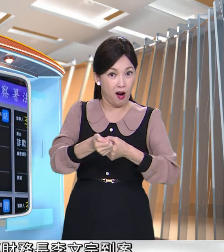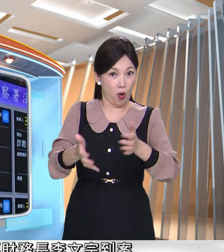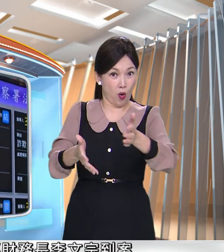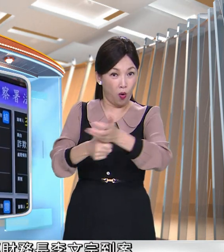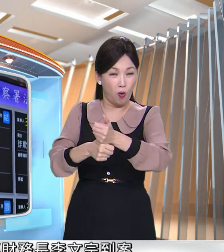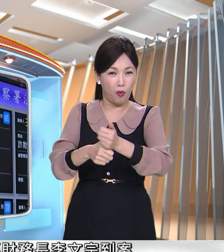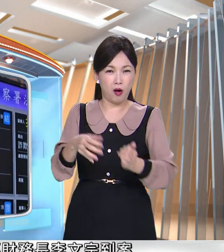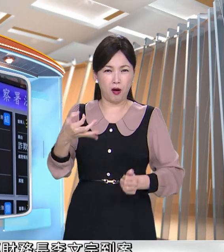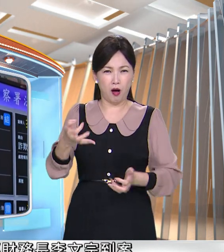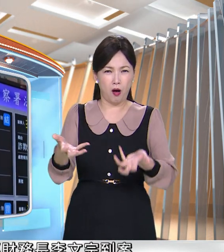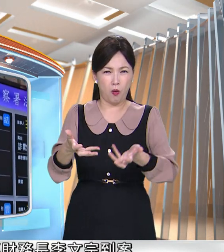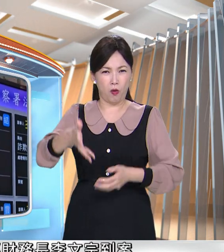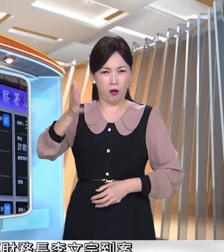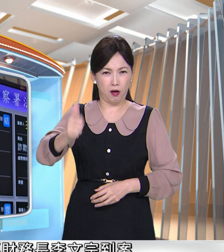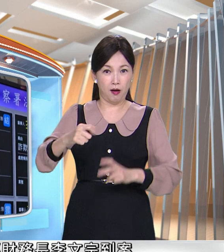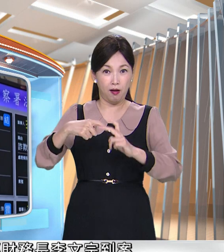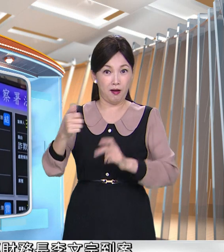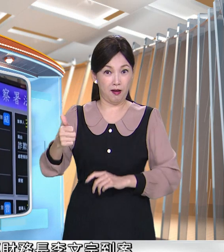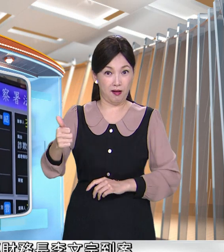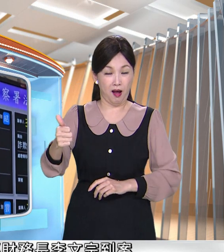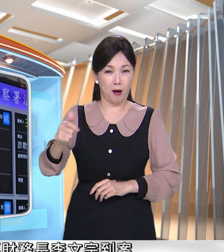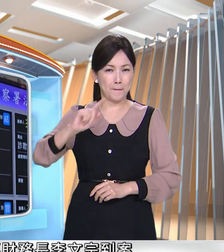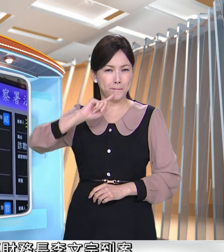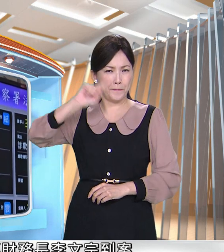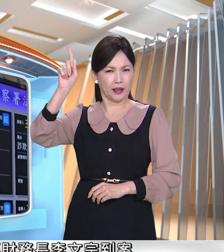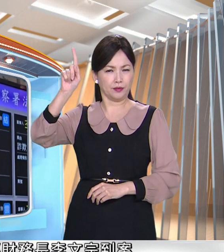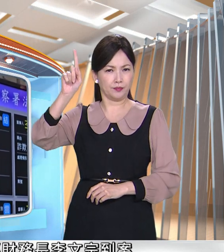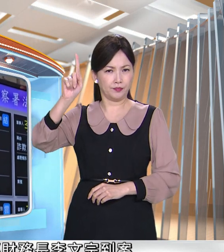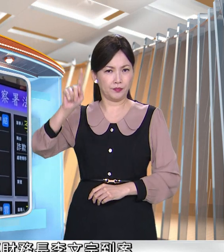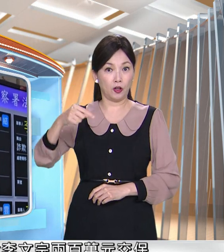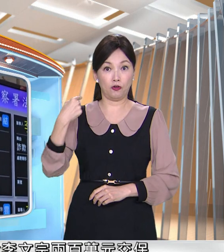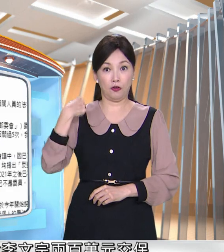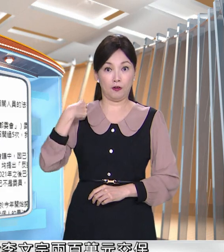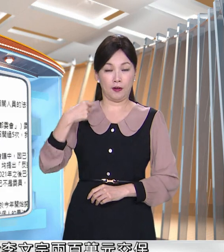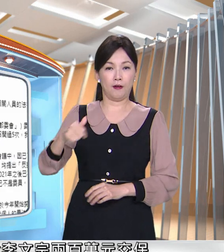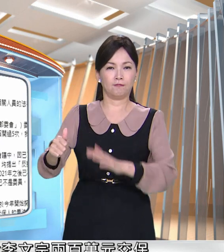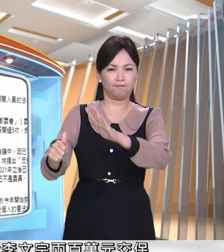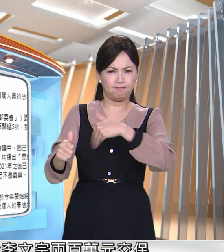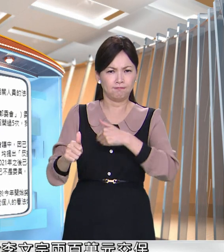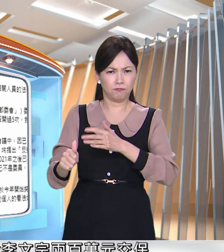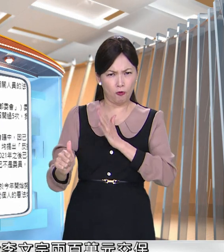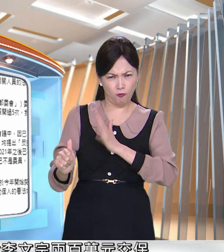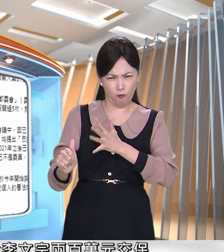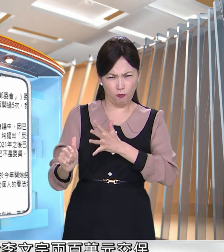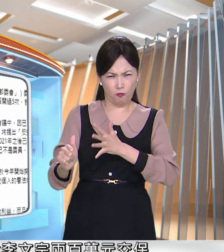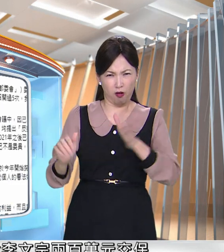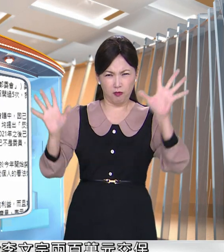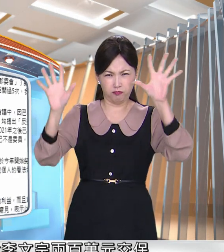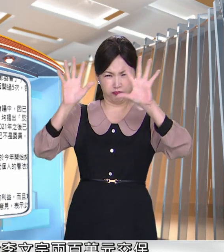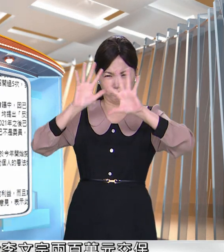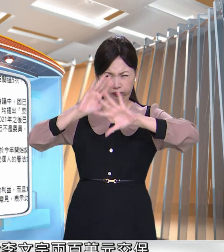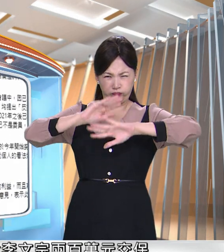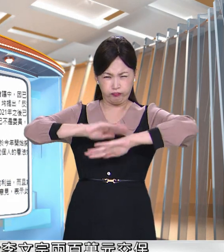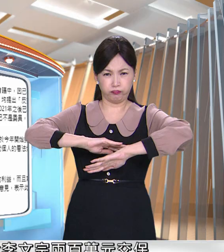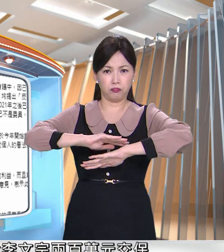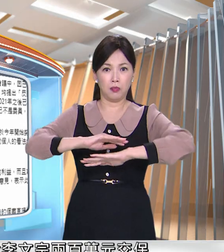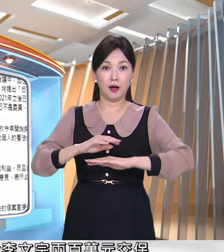财务长李文宗到案，检察官深夜谕令李文宗以200万元交